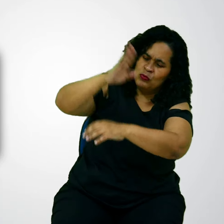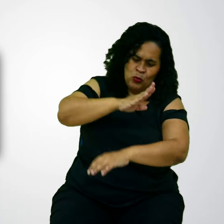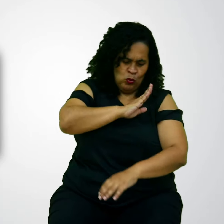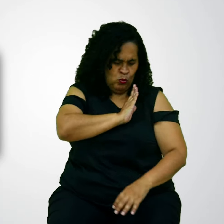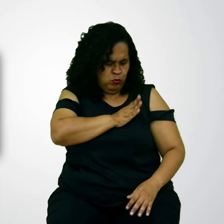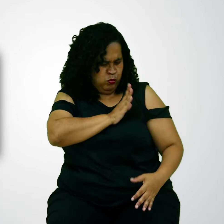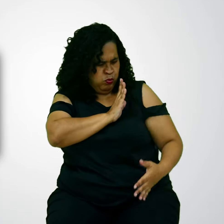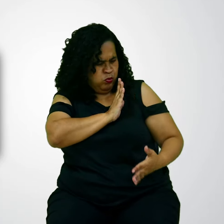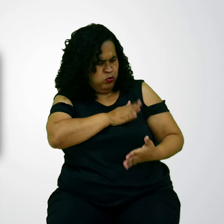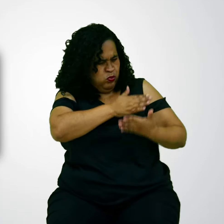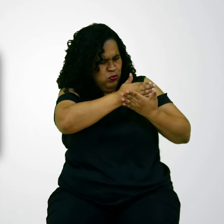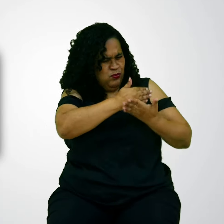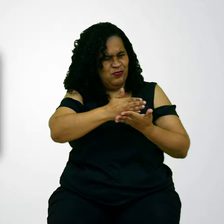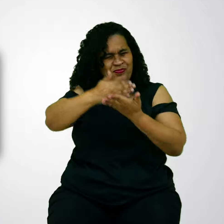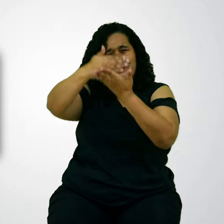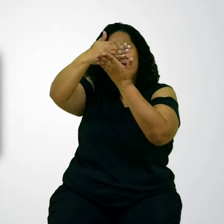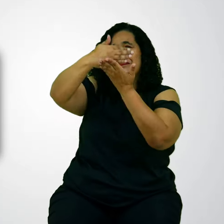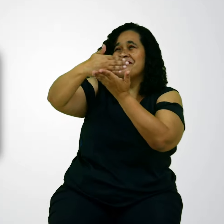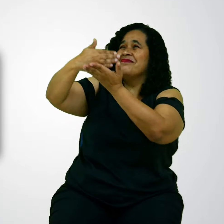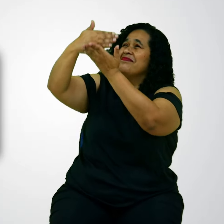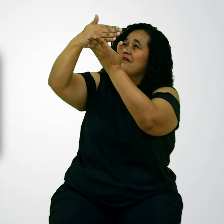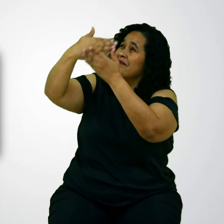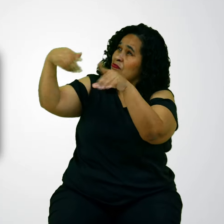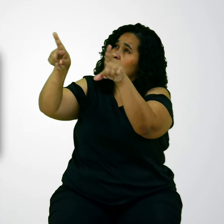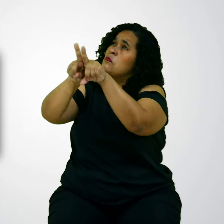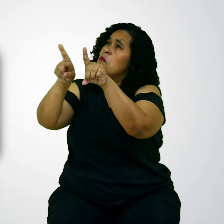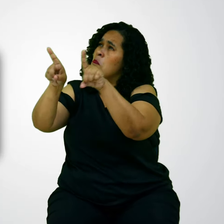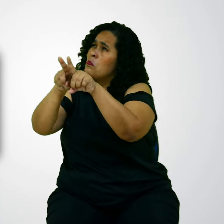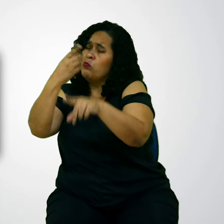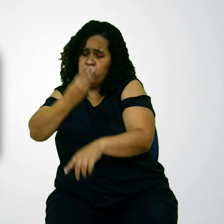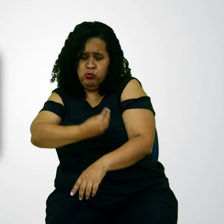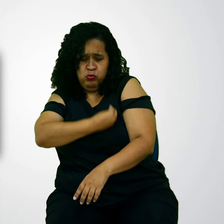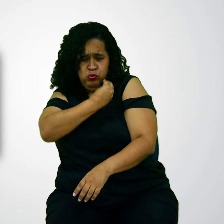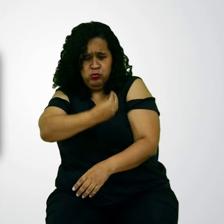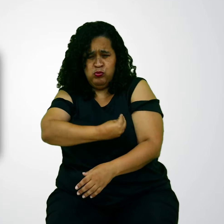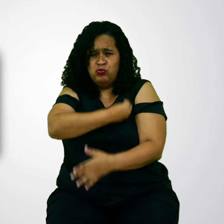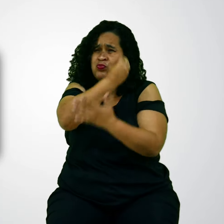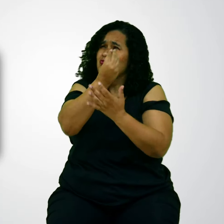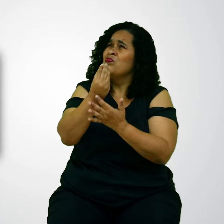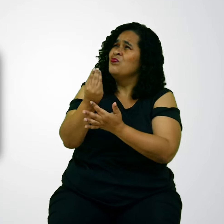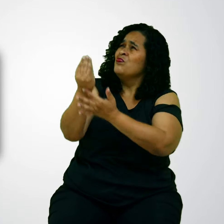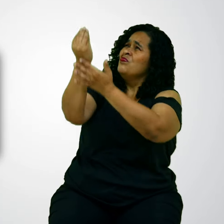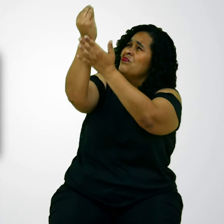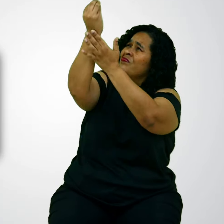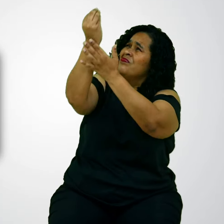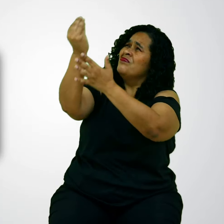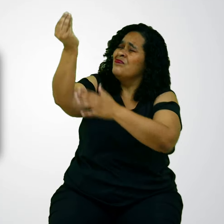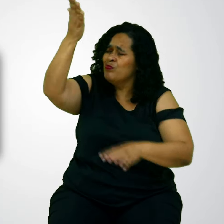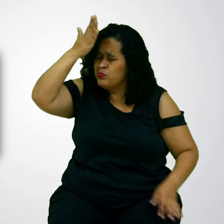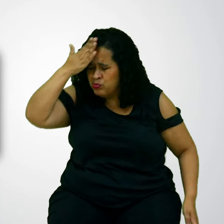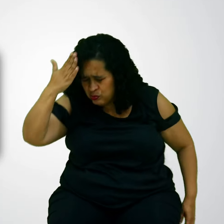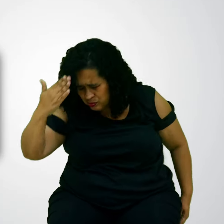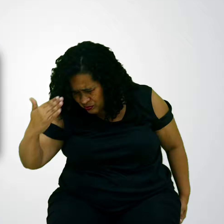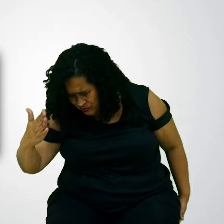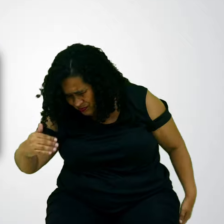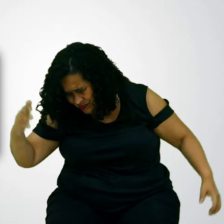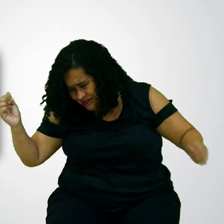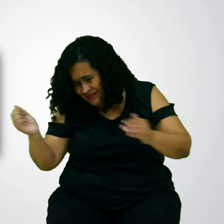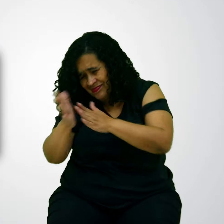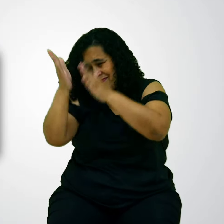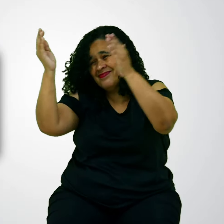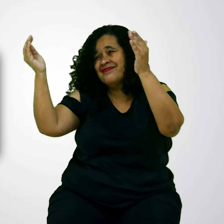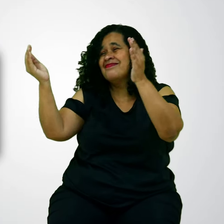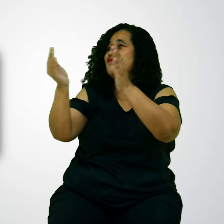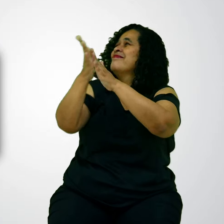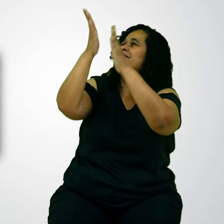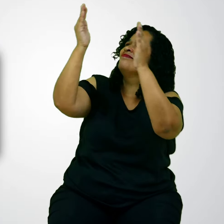meu viver. És digno de honra e louvores, ó eterno Deus.